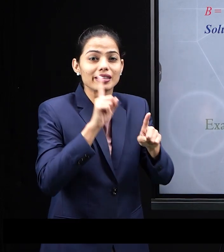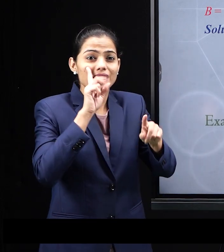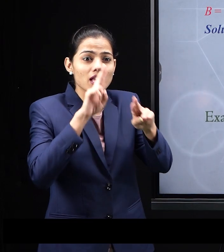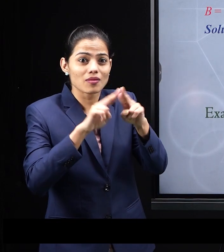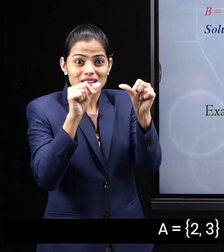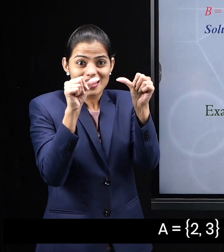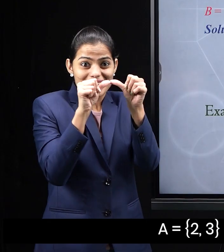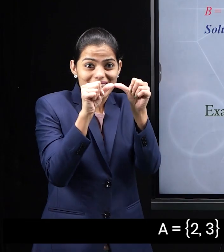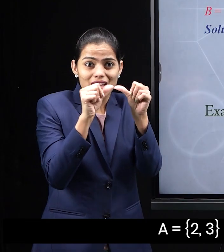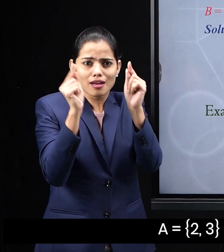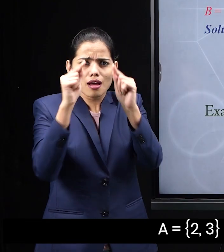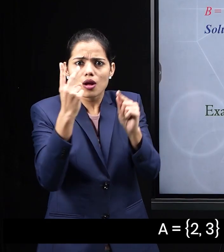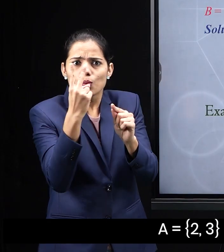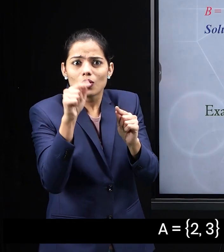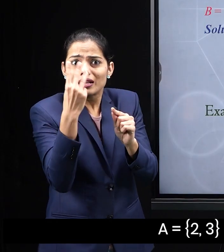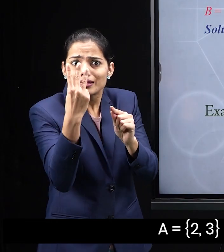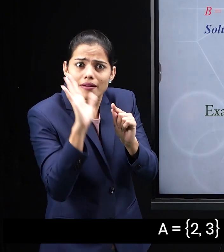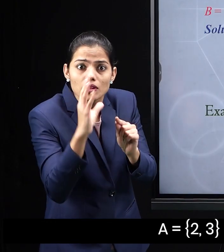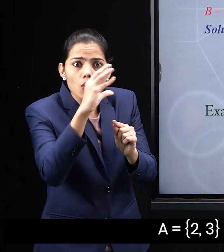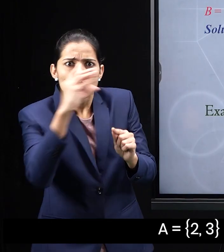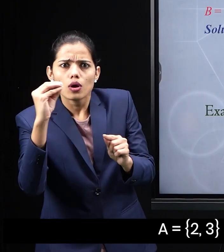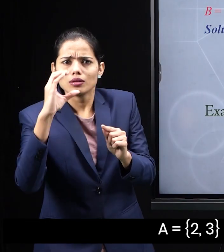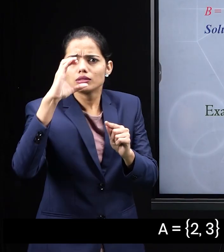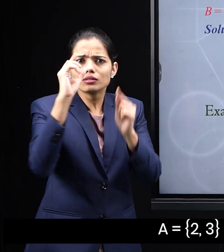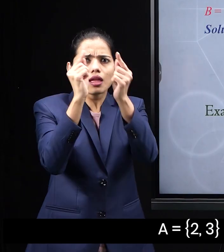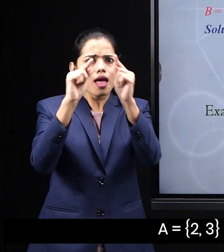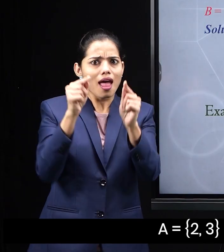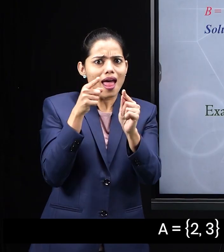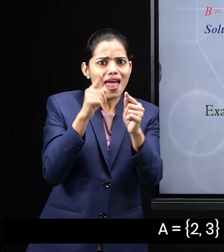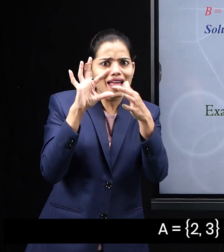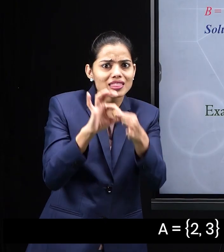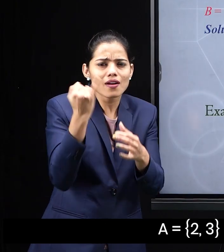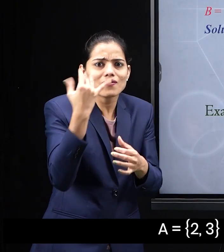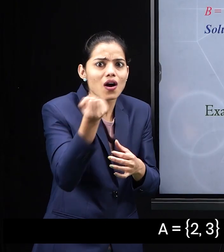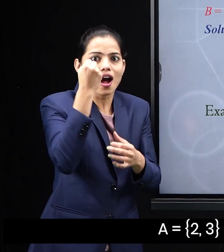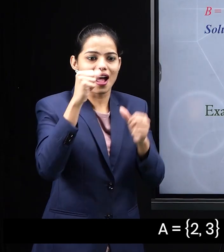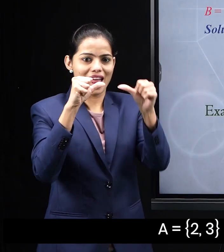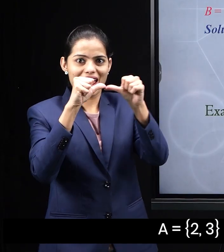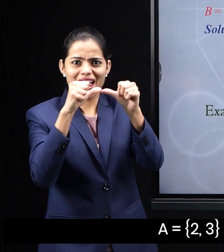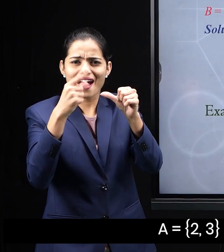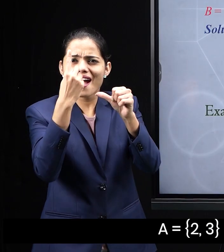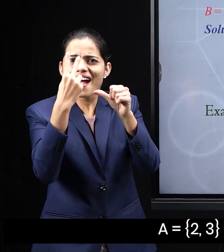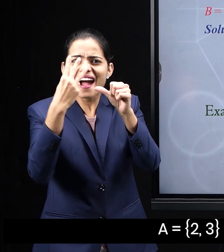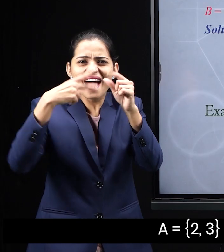उदाहरण a is equals to 2, 3 and यदि a is equals to 2, 3 and c is equals to